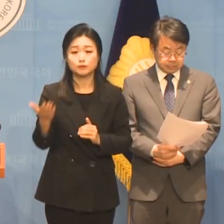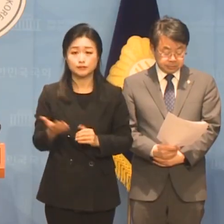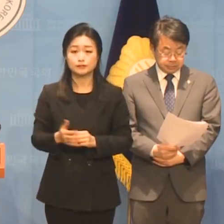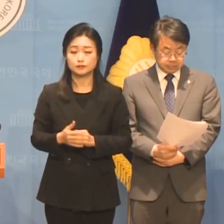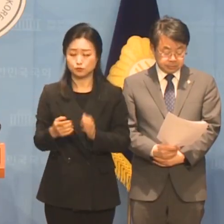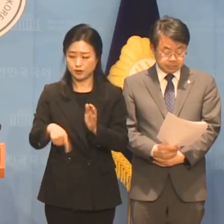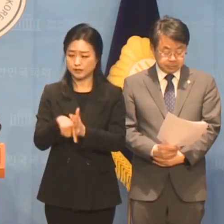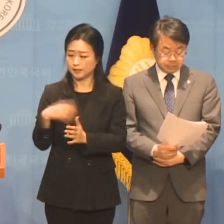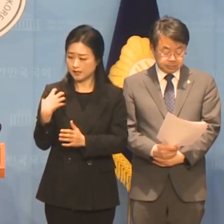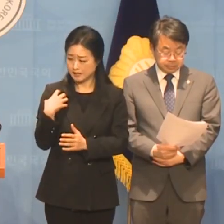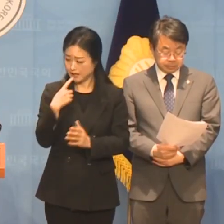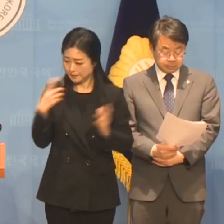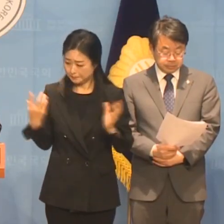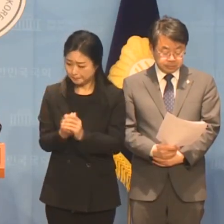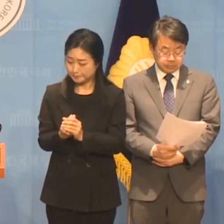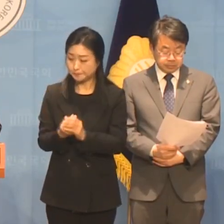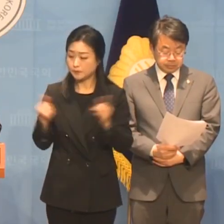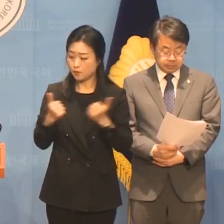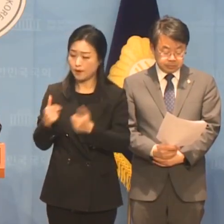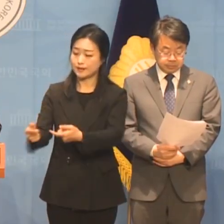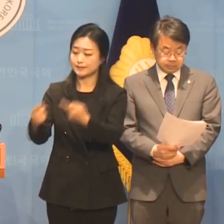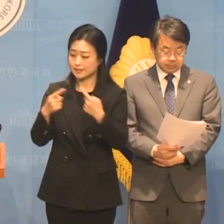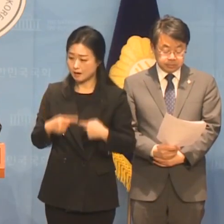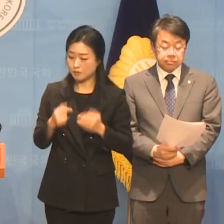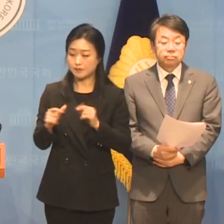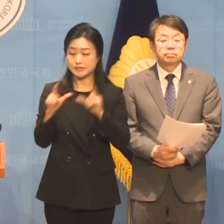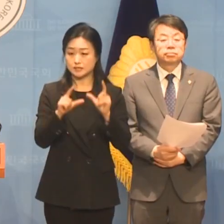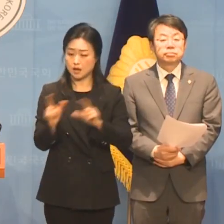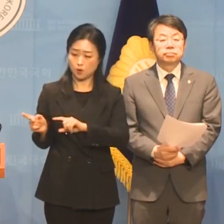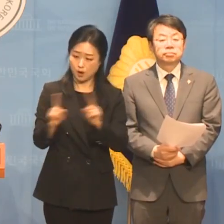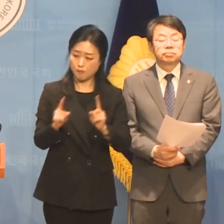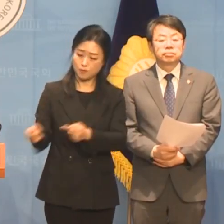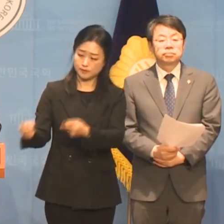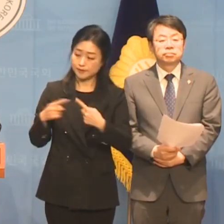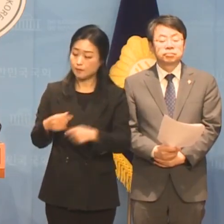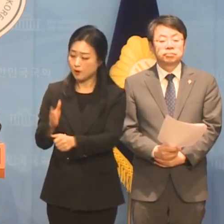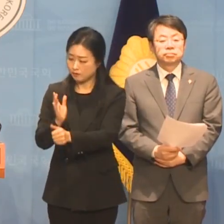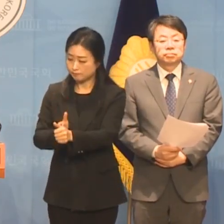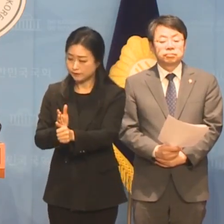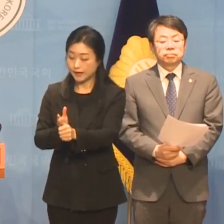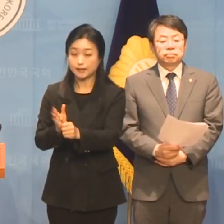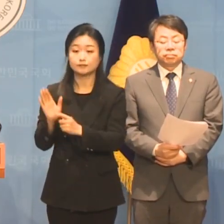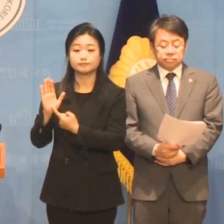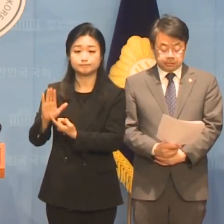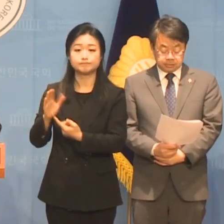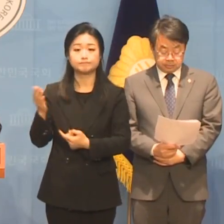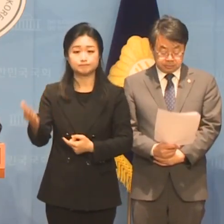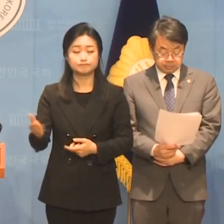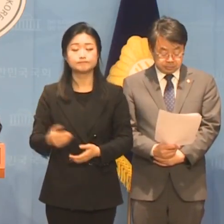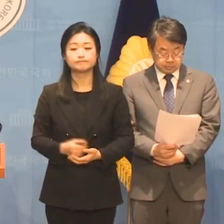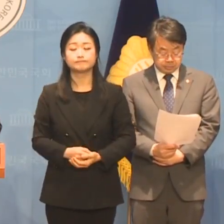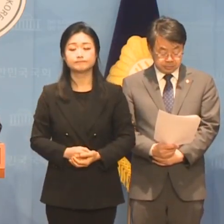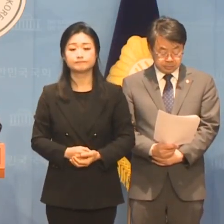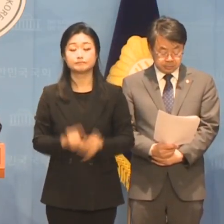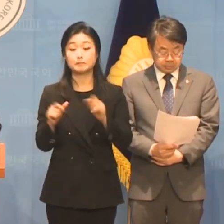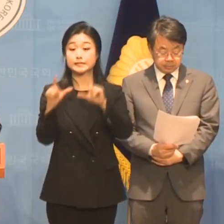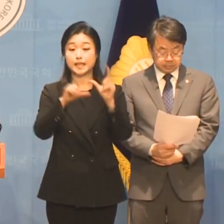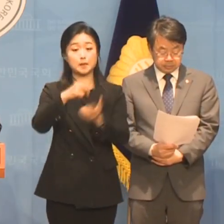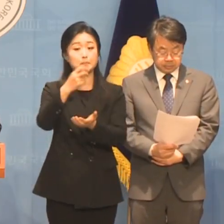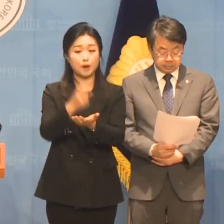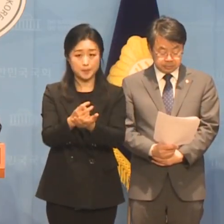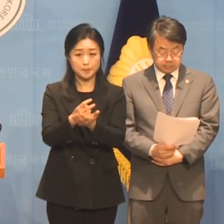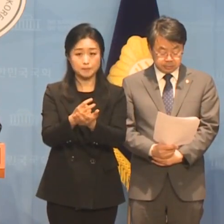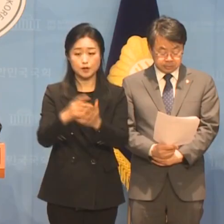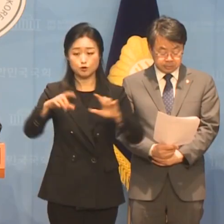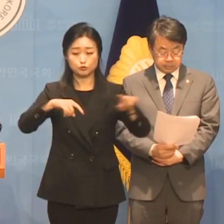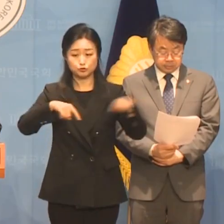다하고 국정 정상화, 민생 회복에 동참할 것을 강력히 촉구합니다. 민생 법안과